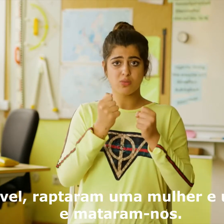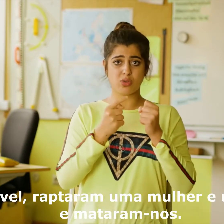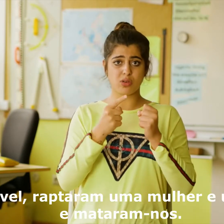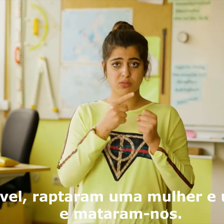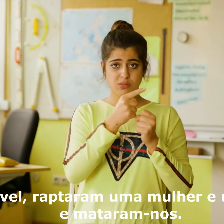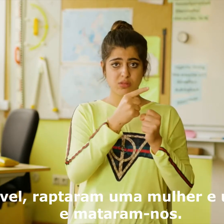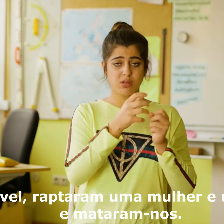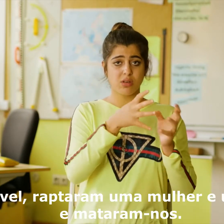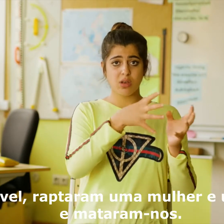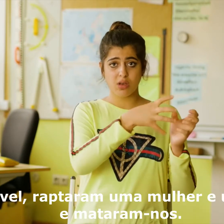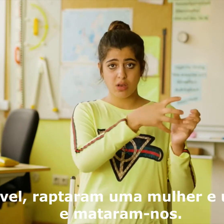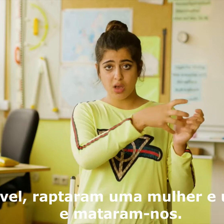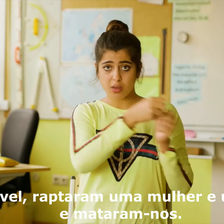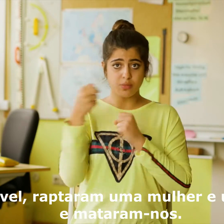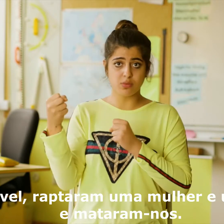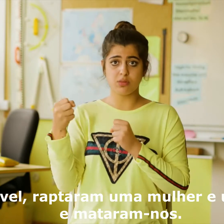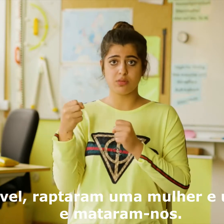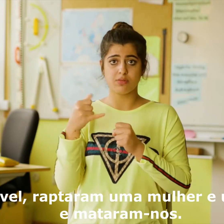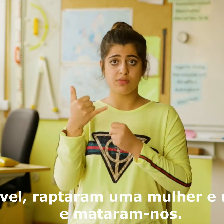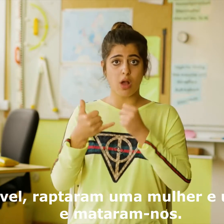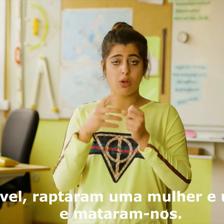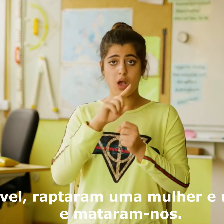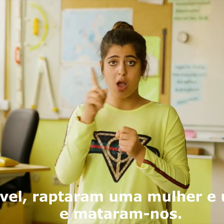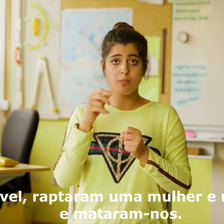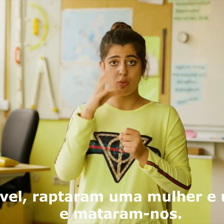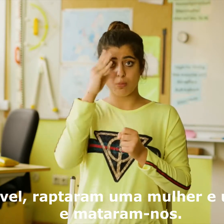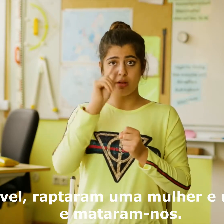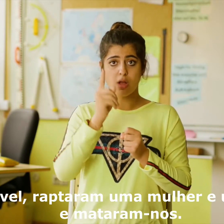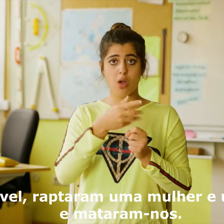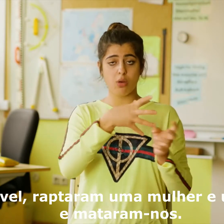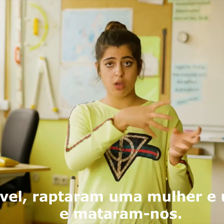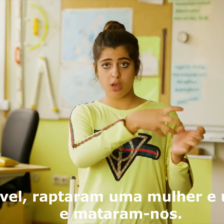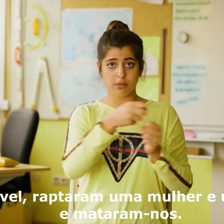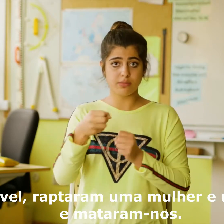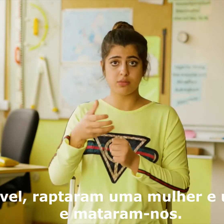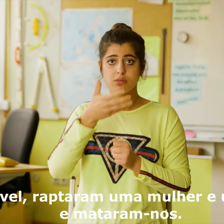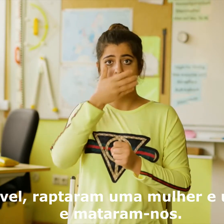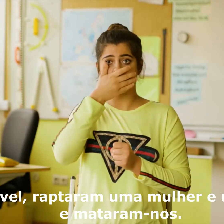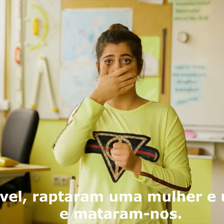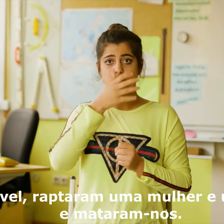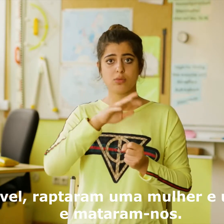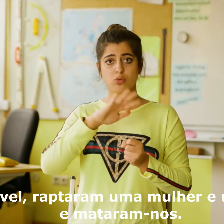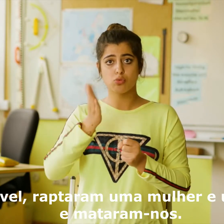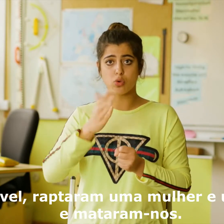carro raptou uma mulher e um homem, pôs-lhe a mão na boca e matou-os.